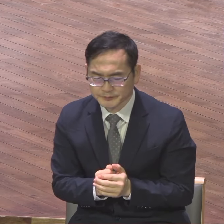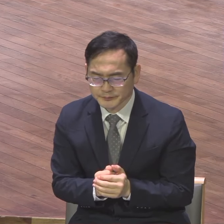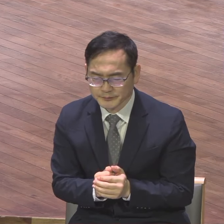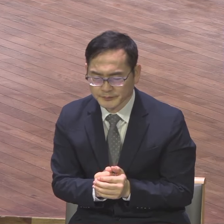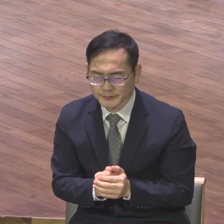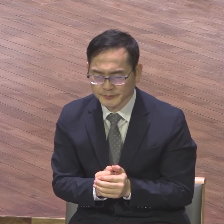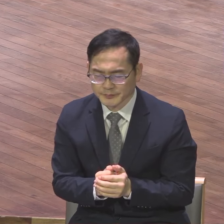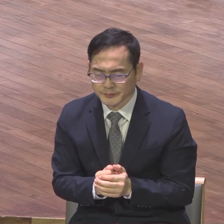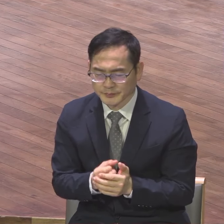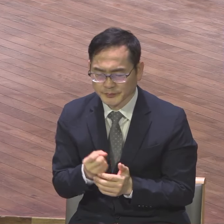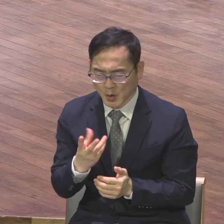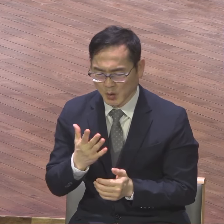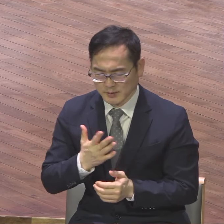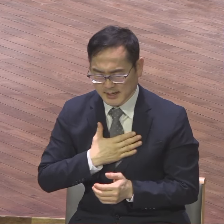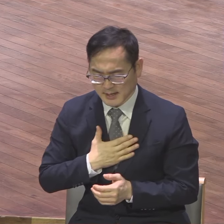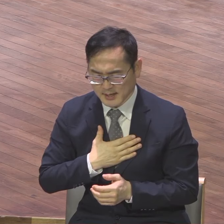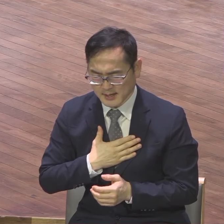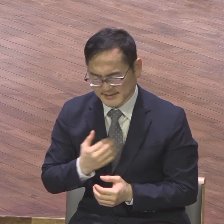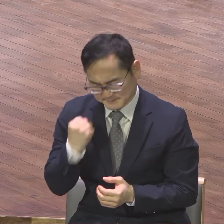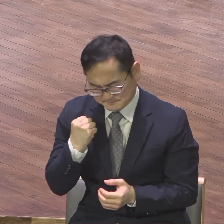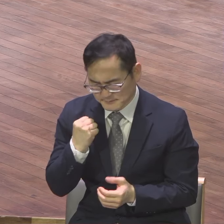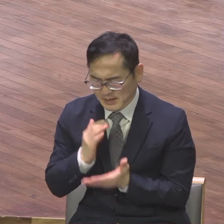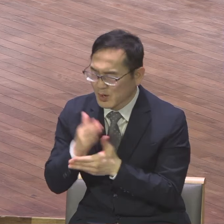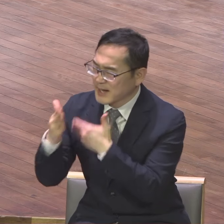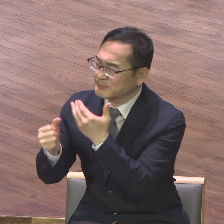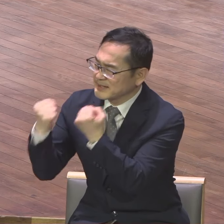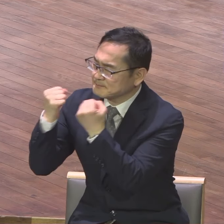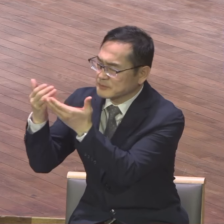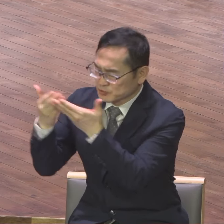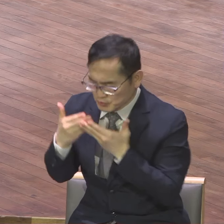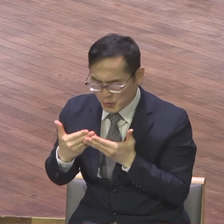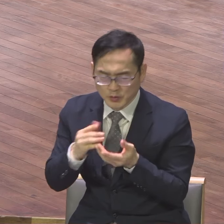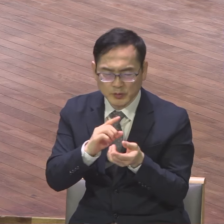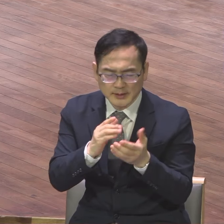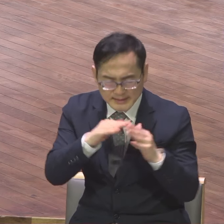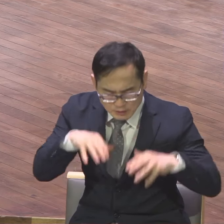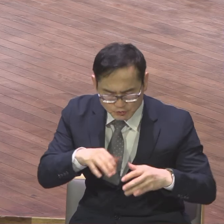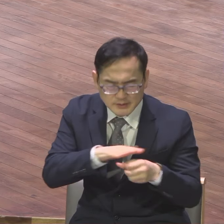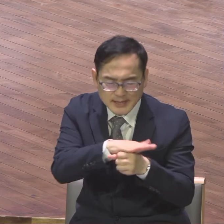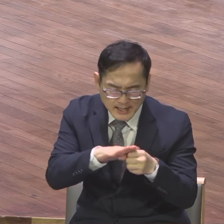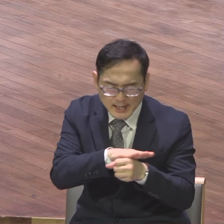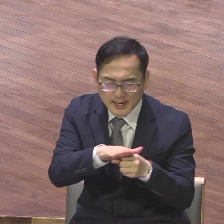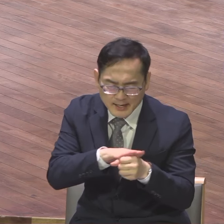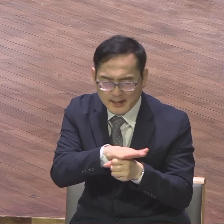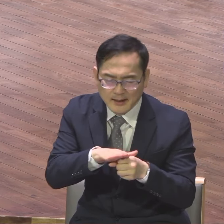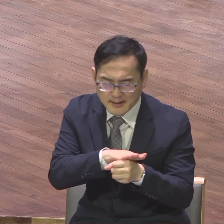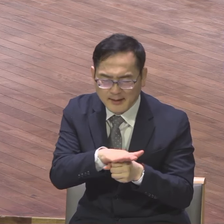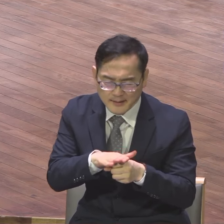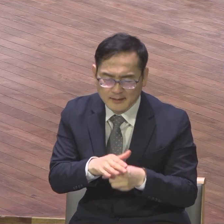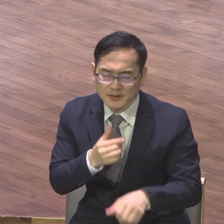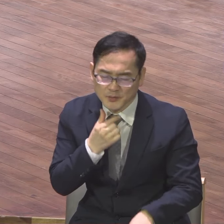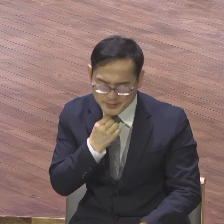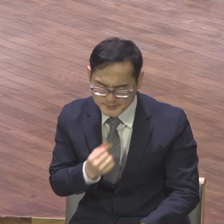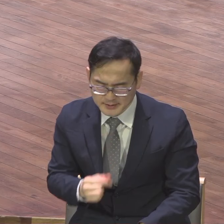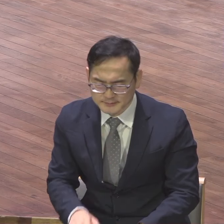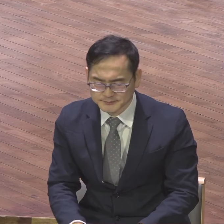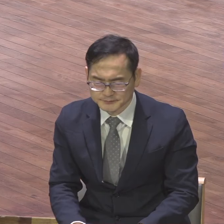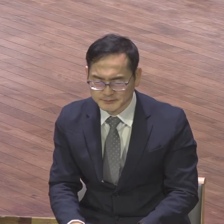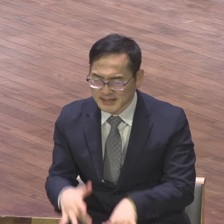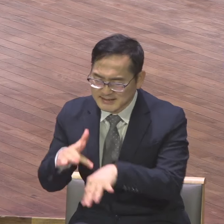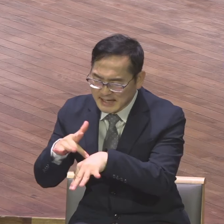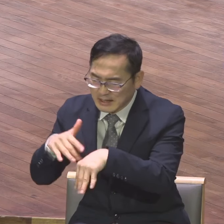나를 넘어서 내 이웃을 사랑하는 서로 사랑하는 그러한 시간표가 된 줄을 믿고 모두 다